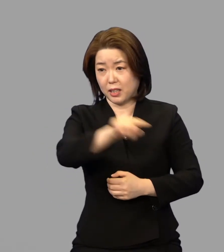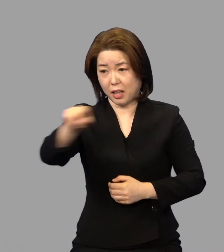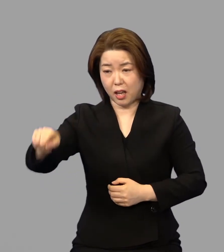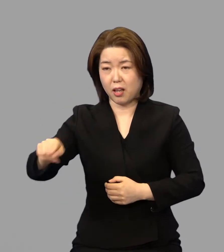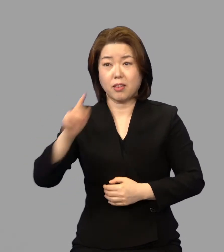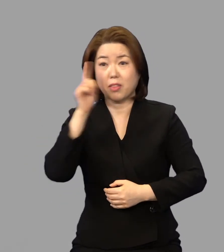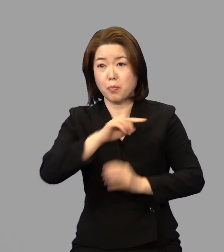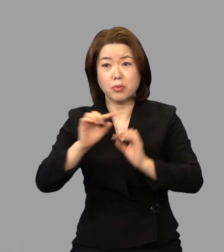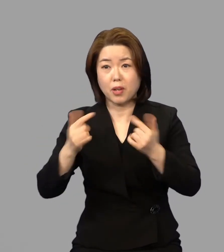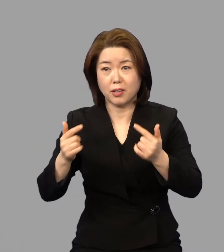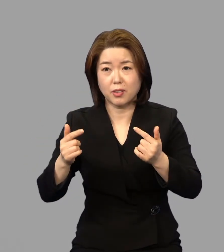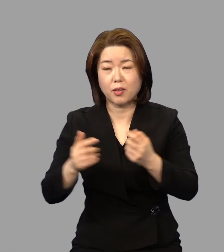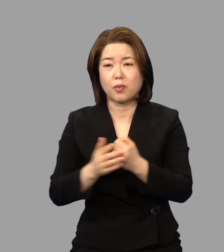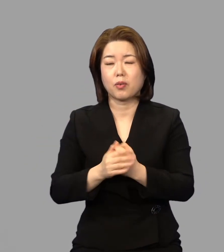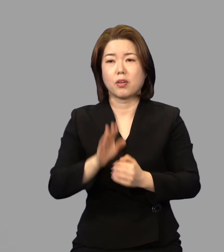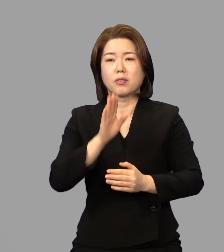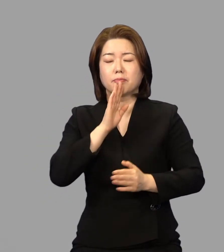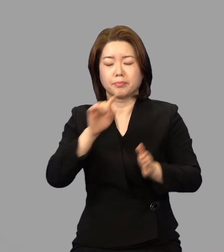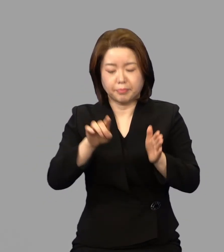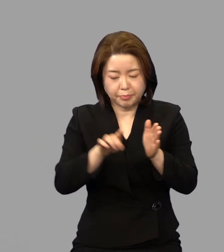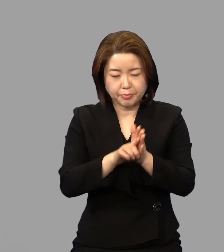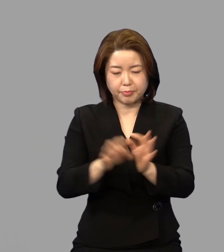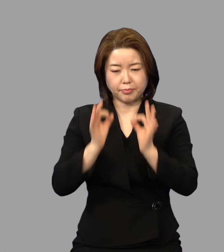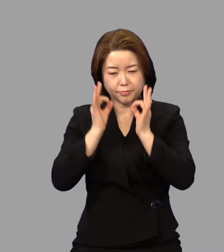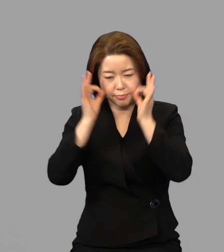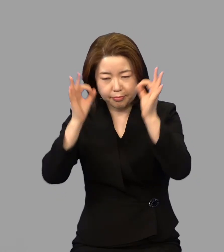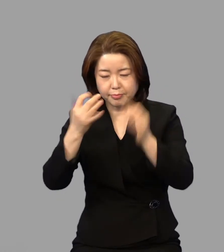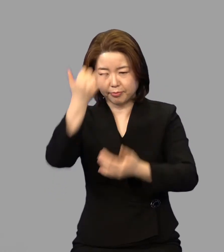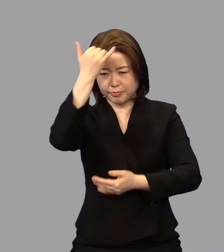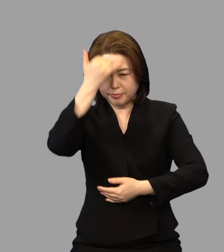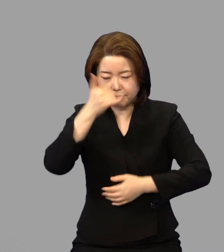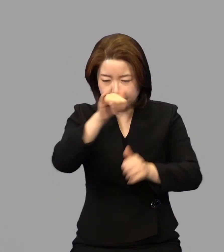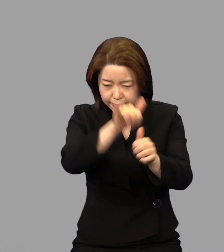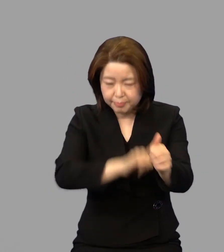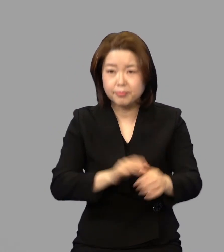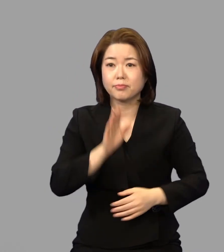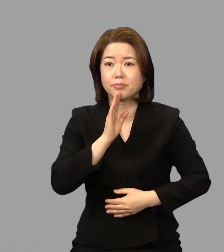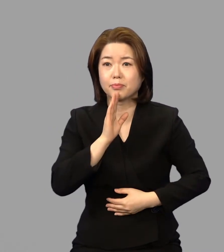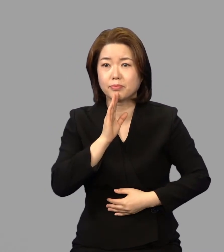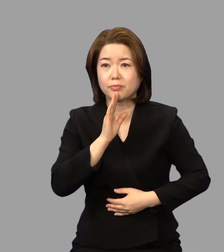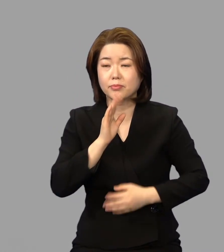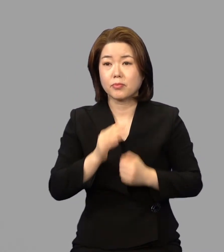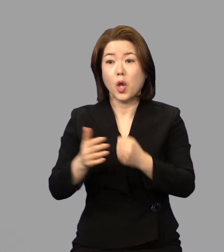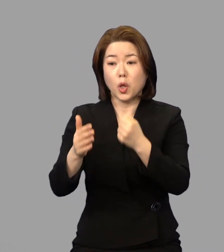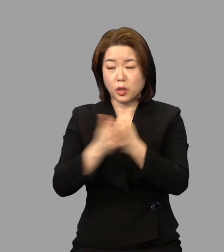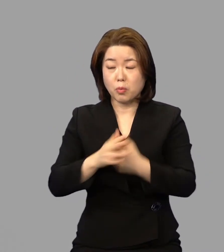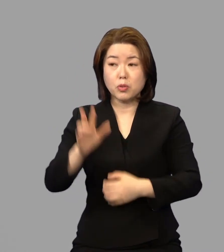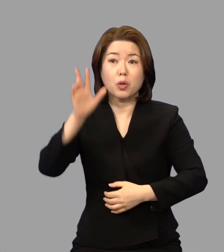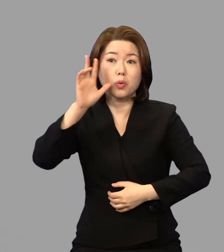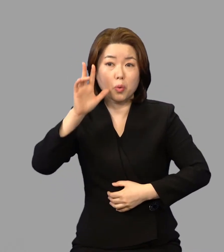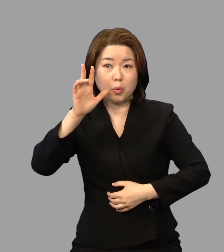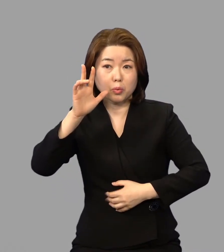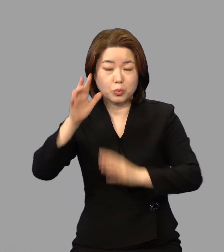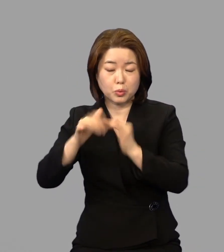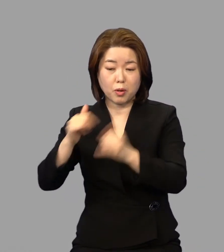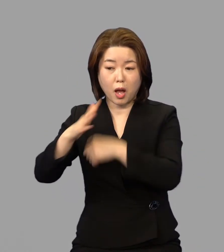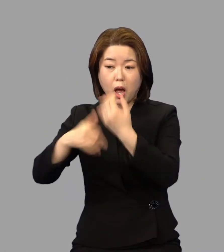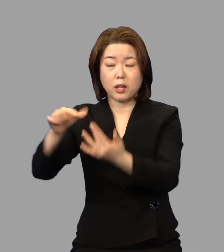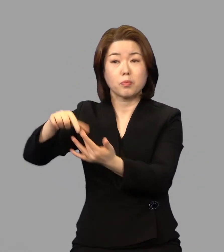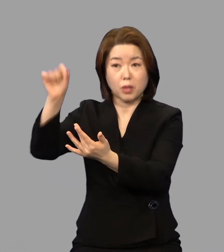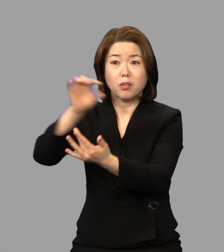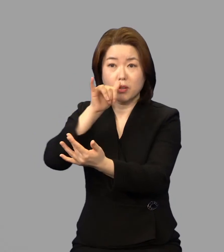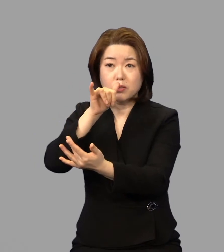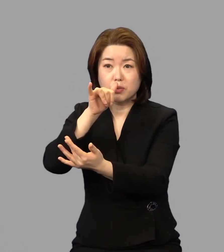아닙니다. 신실하고 성실하고 충성스럽고 그러니까 여호수아가 하나님이